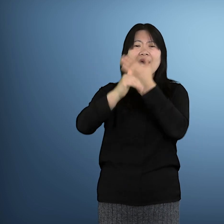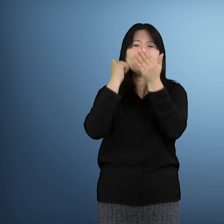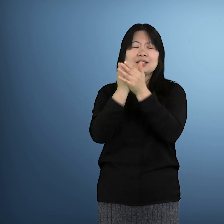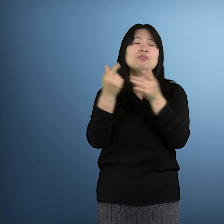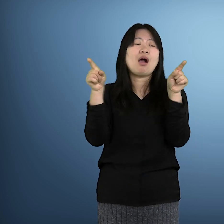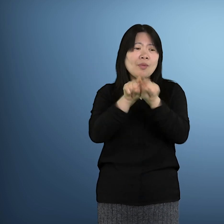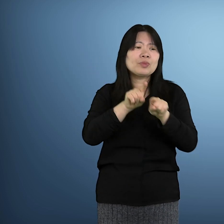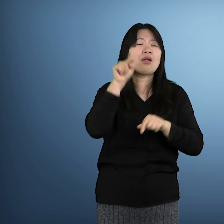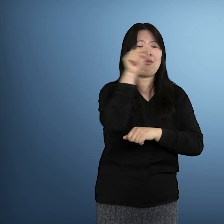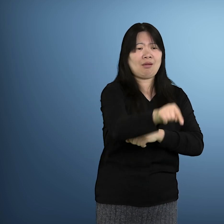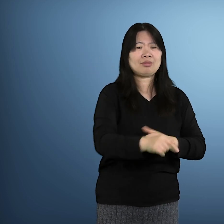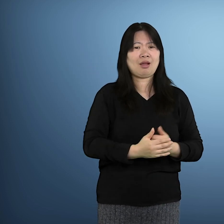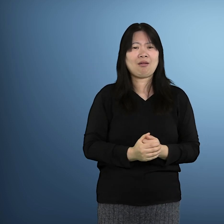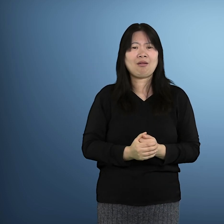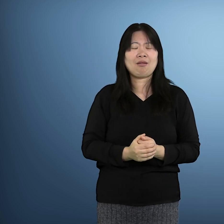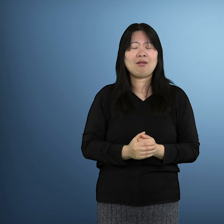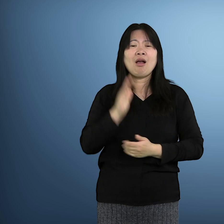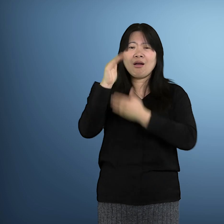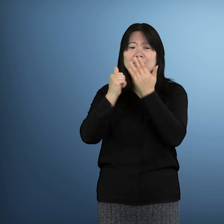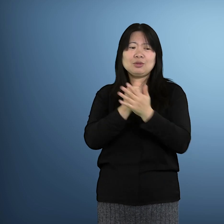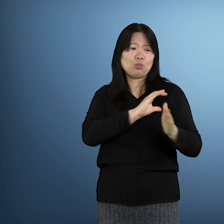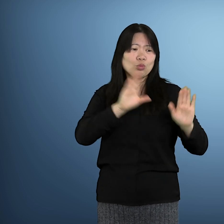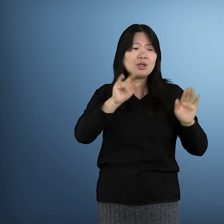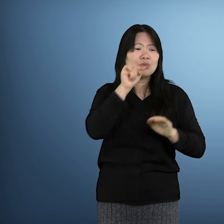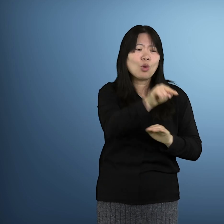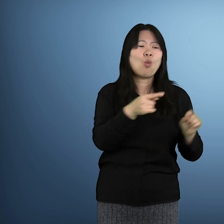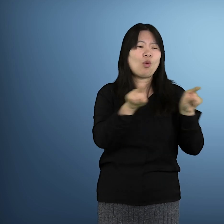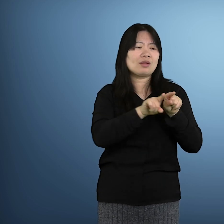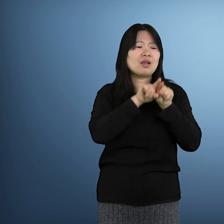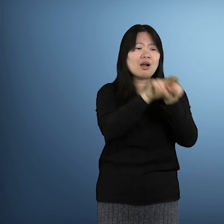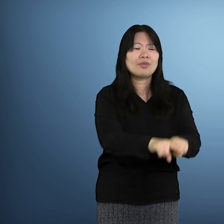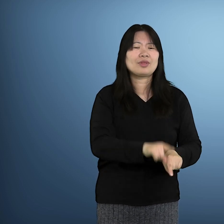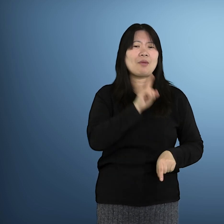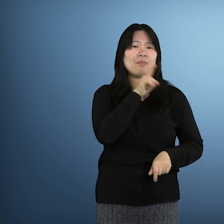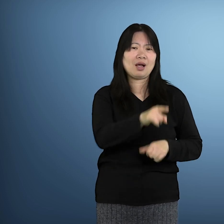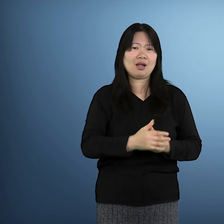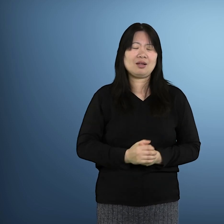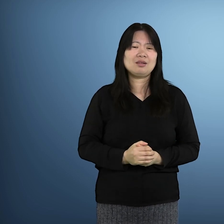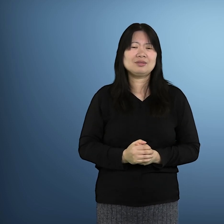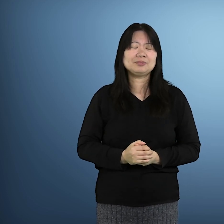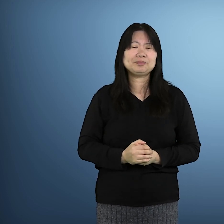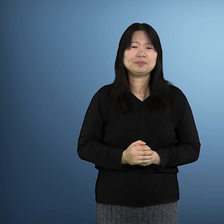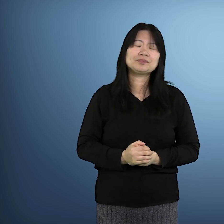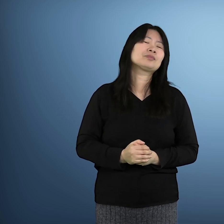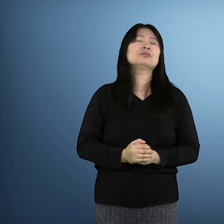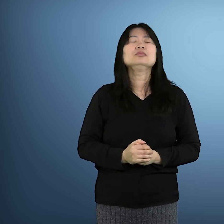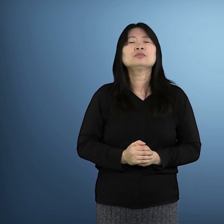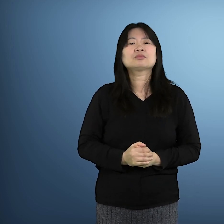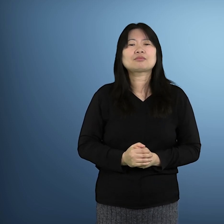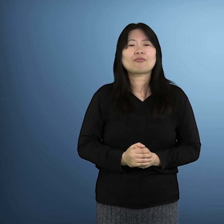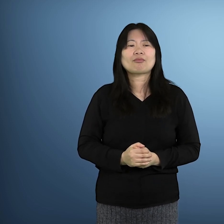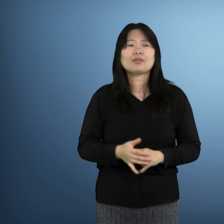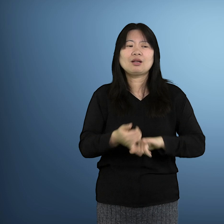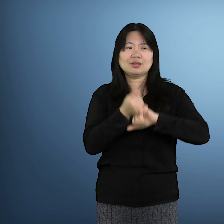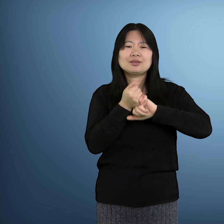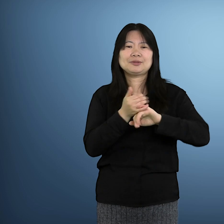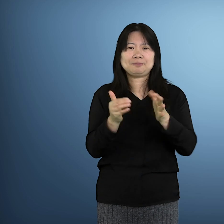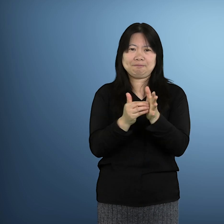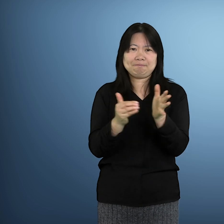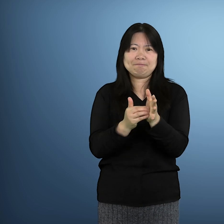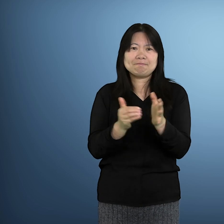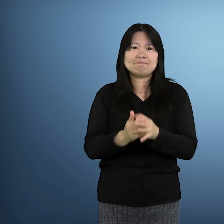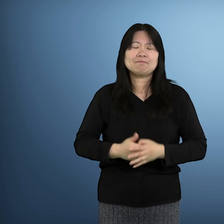갈 거다. 내가 너하고 같이 갈 거다. 내가 너하고 함께 할 거다. 그 약속을